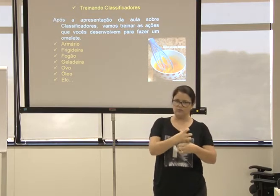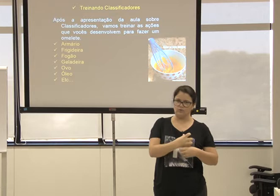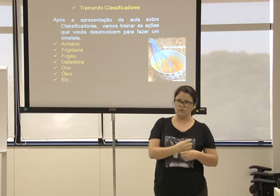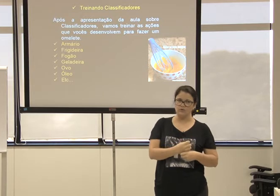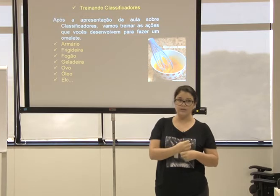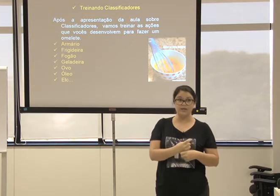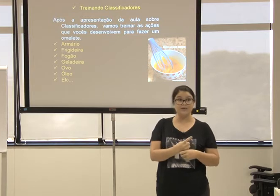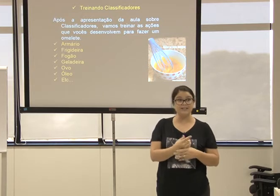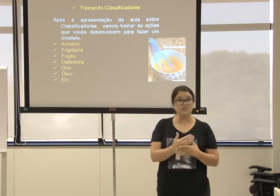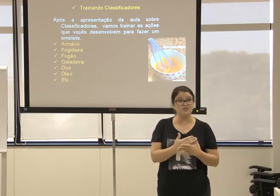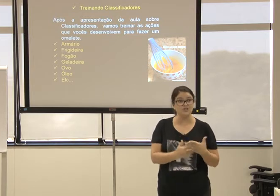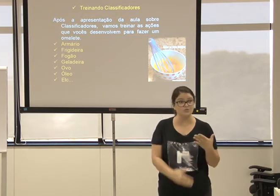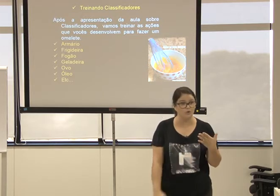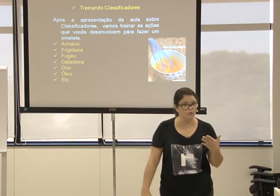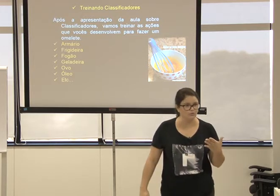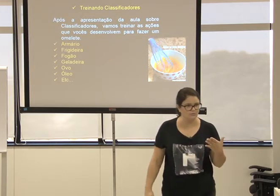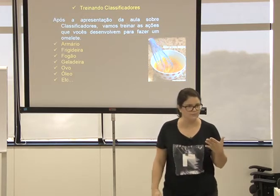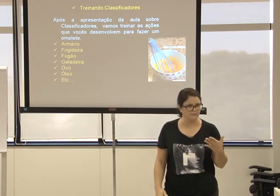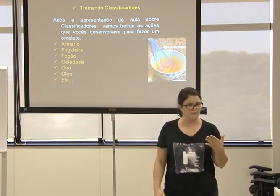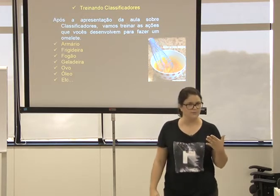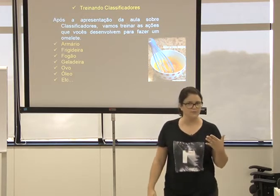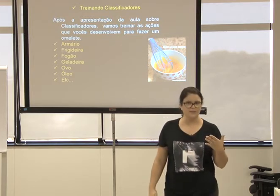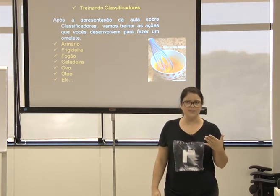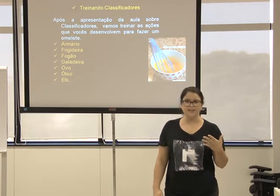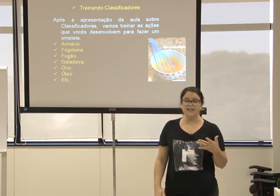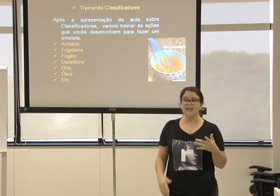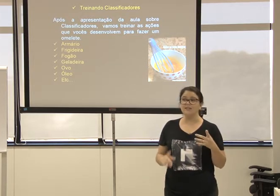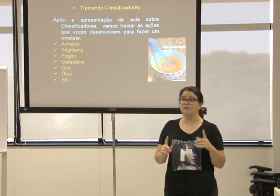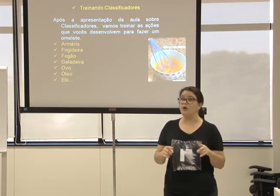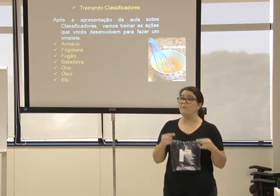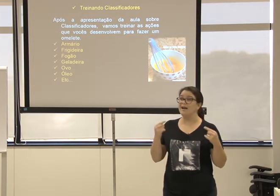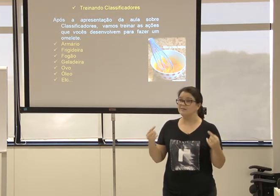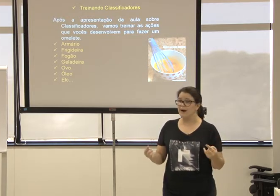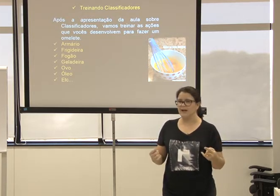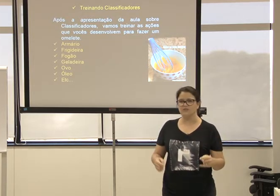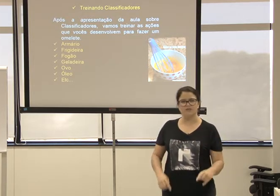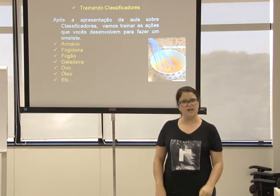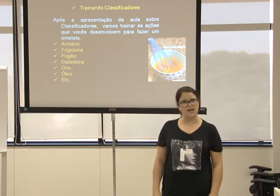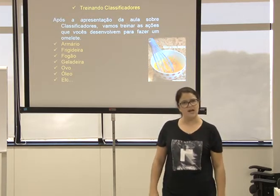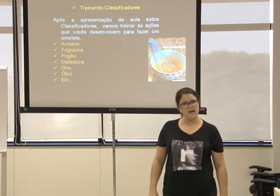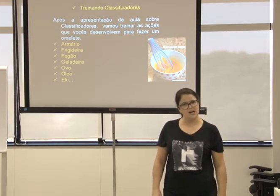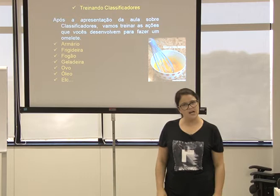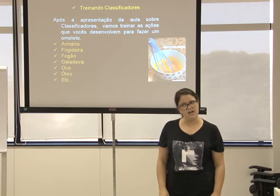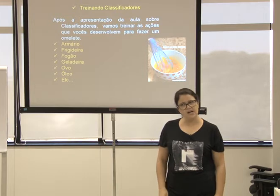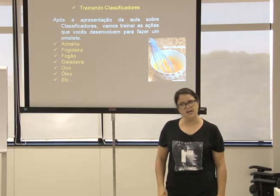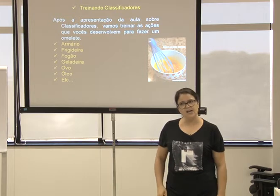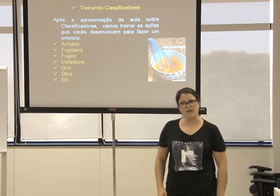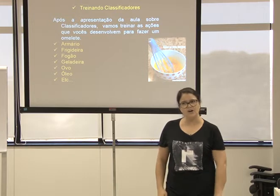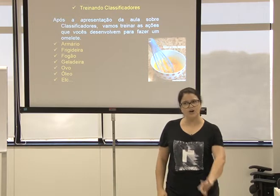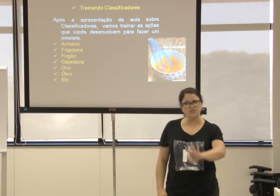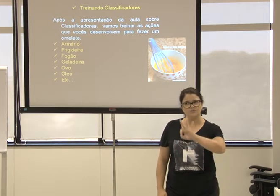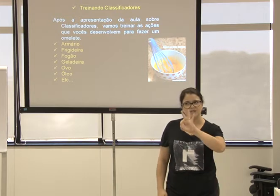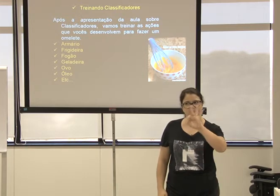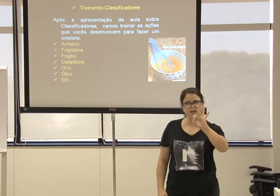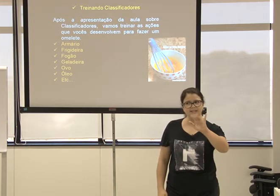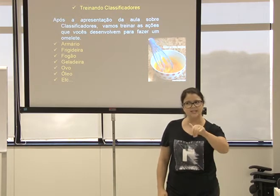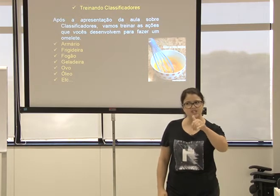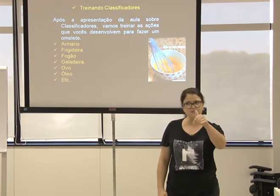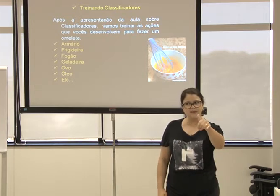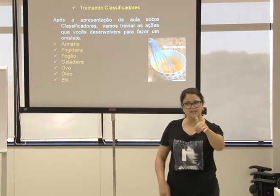tudo e eu ainda tive desconto. E ainda ficou mais barato. Eu falei, ótimo saber, deixa eles parcelarem e